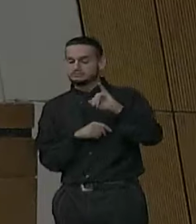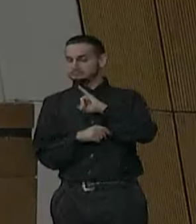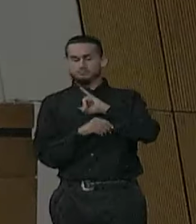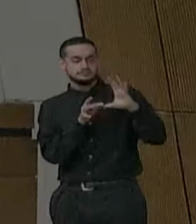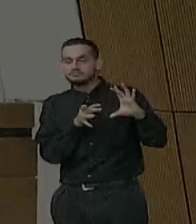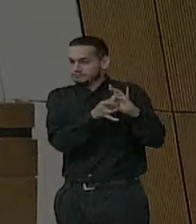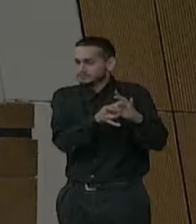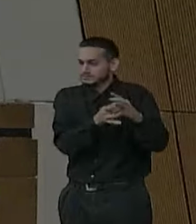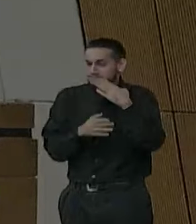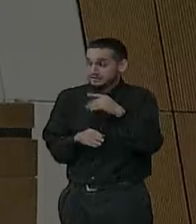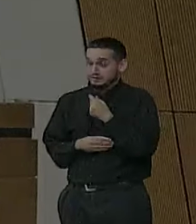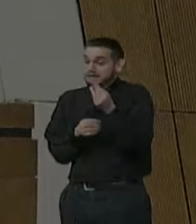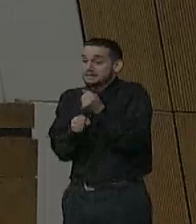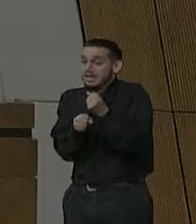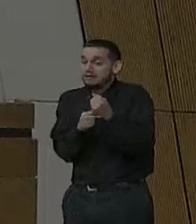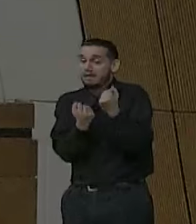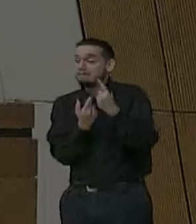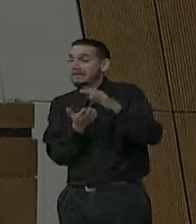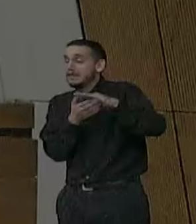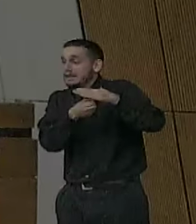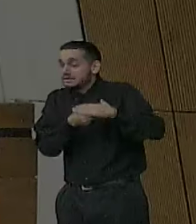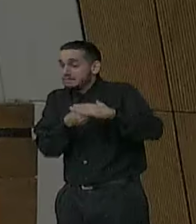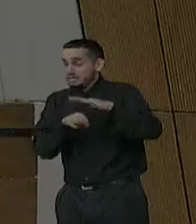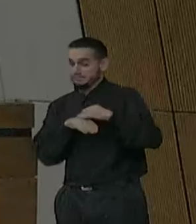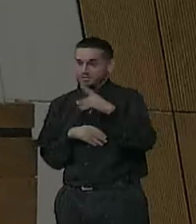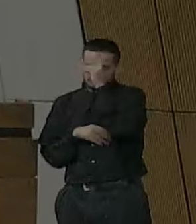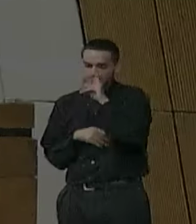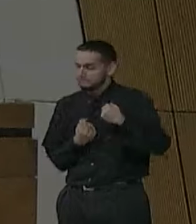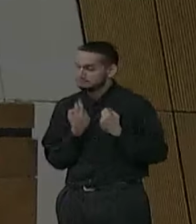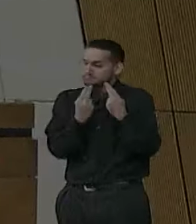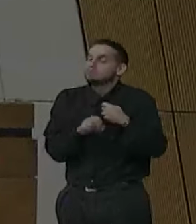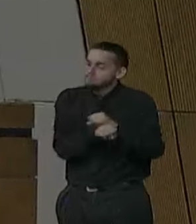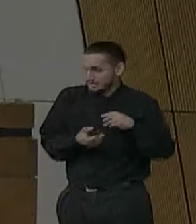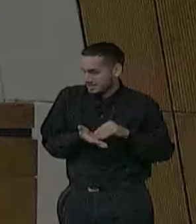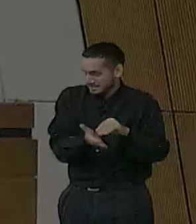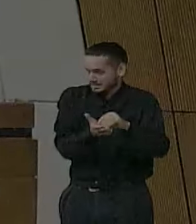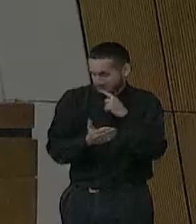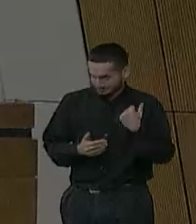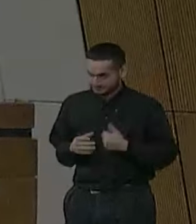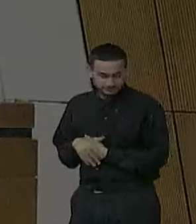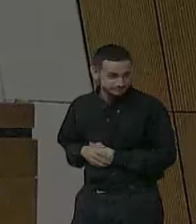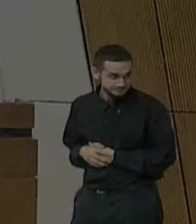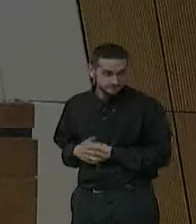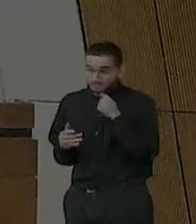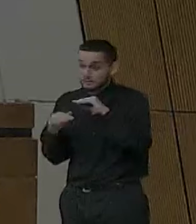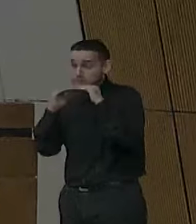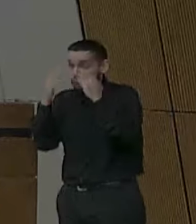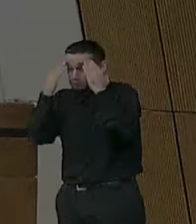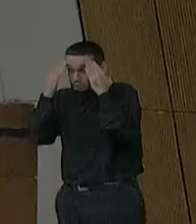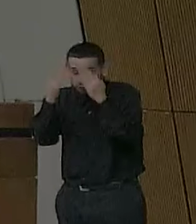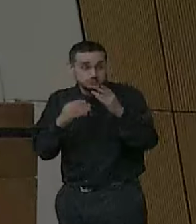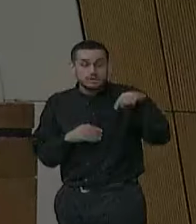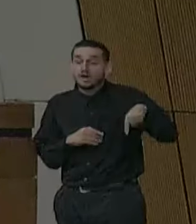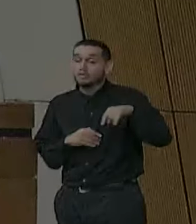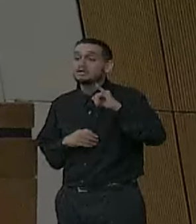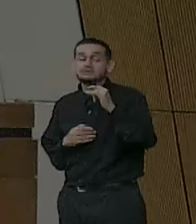creo que entendemos muchísimo de por dónde va esta postura de lo que ustedes están teniendo. Así que muchísimas gracias. Ahora